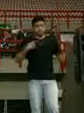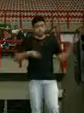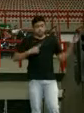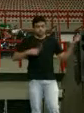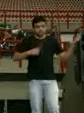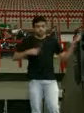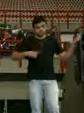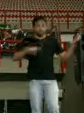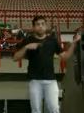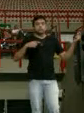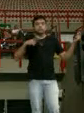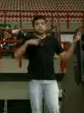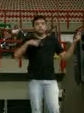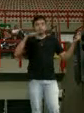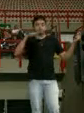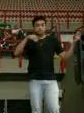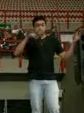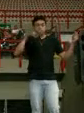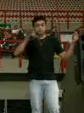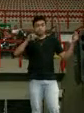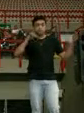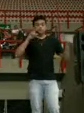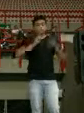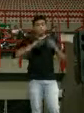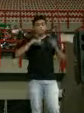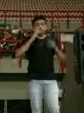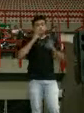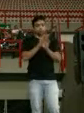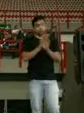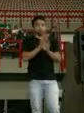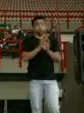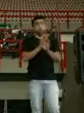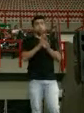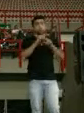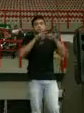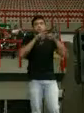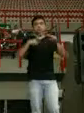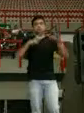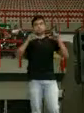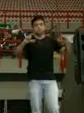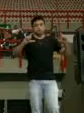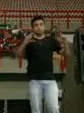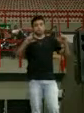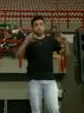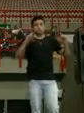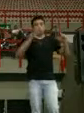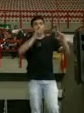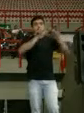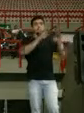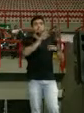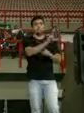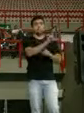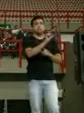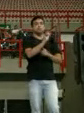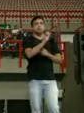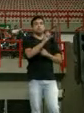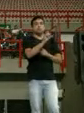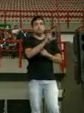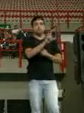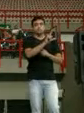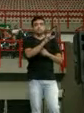de densidade linear, Mi, é determinada pela expressão. Aí ele dá a expressãozinha. O que é o L na fórmula, hein,